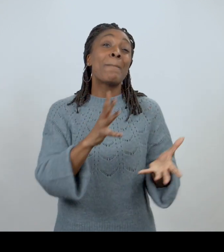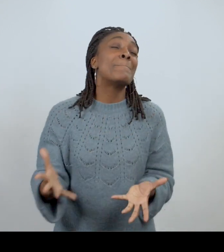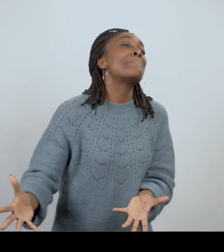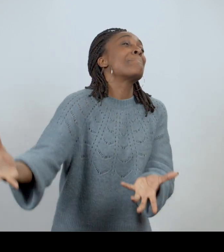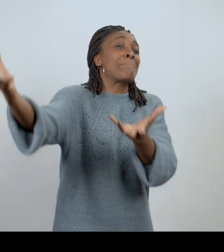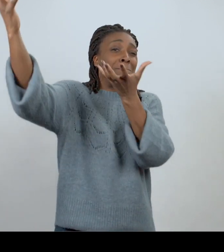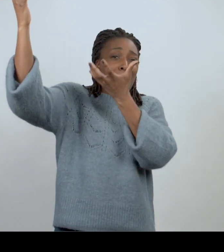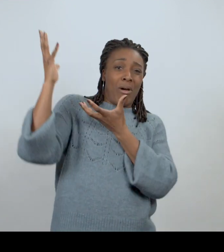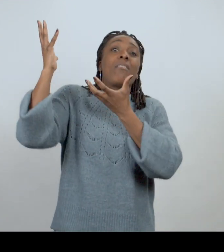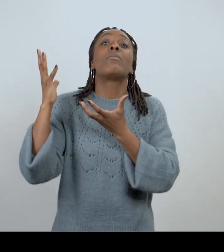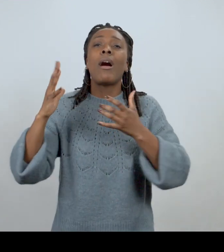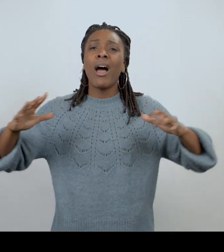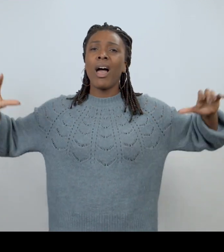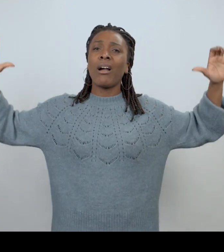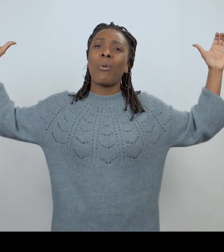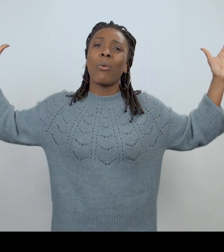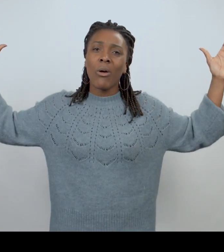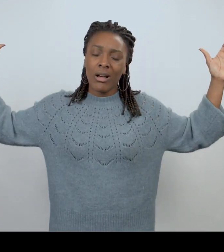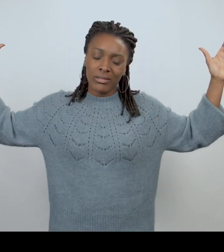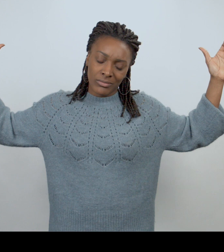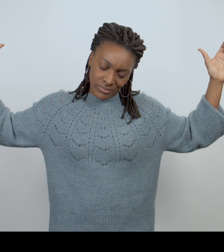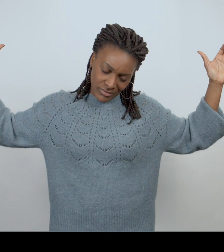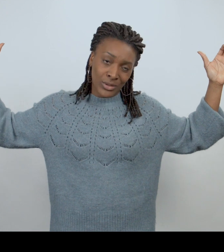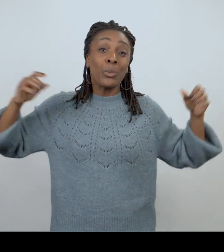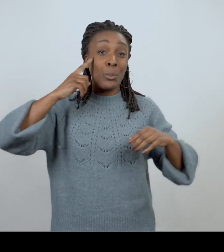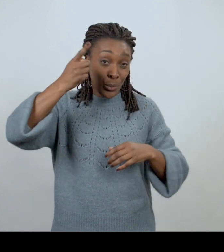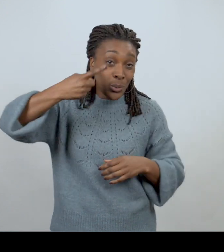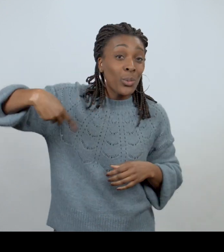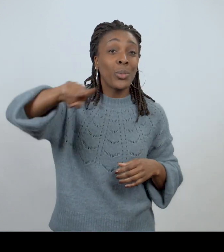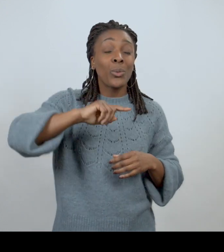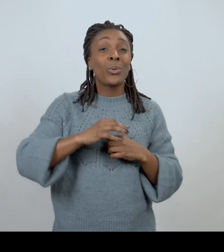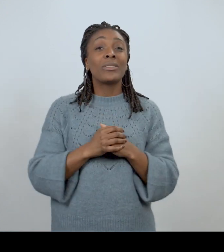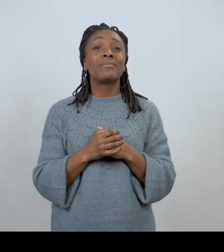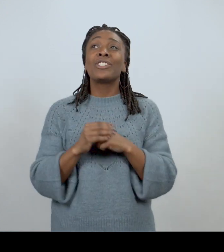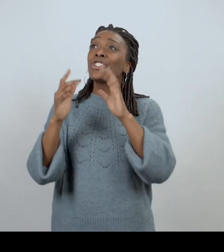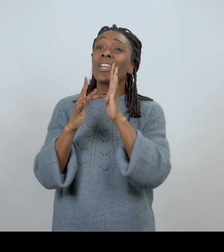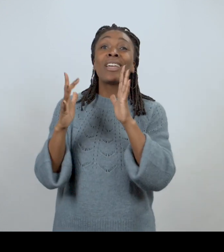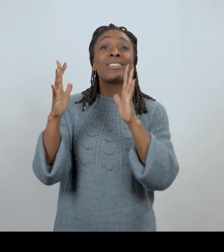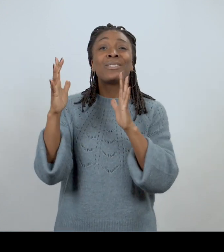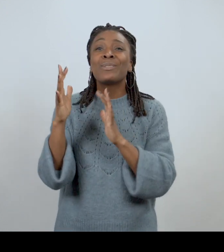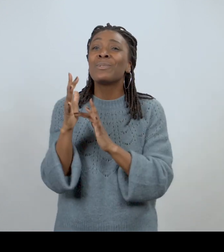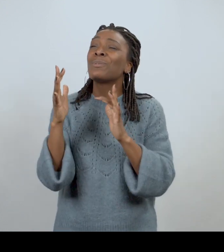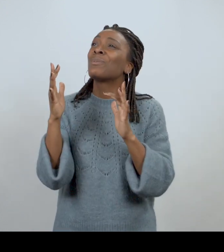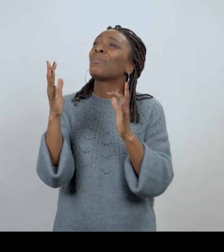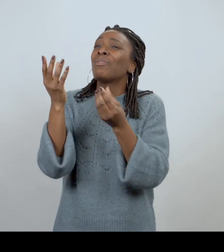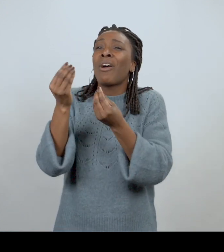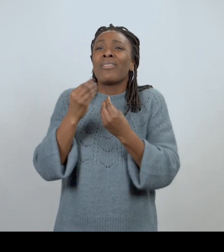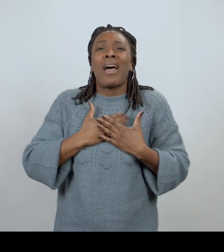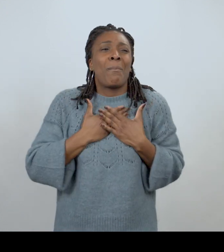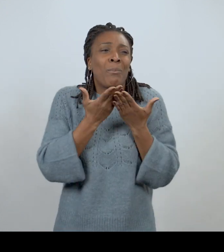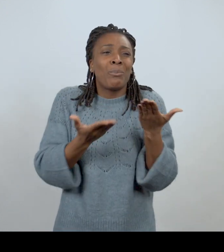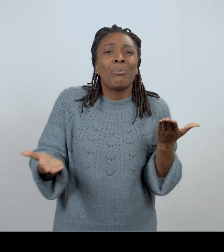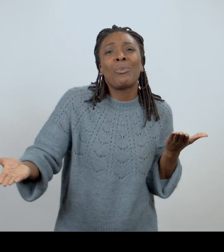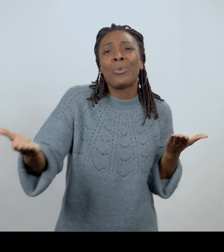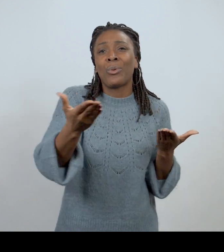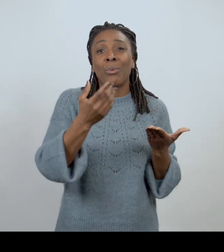Il les a tous portés sur le bois de la croix. Jésus nous a tous aimés afin